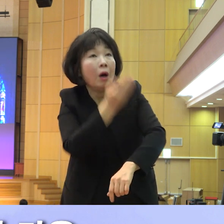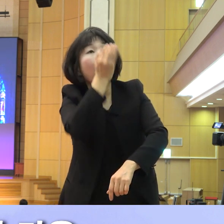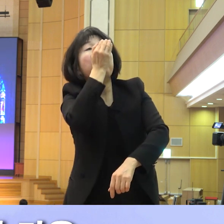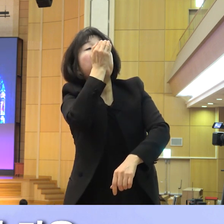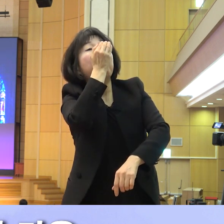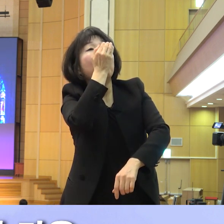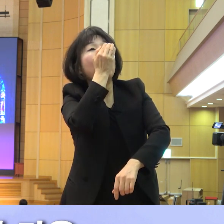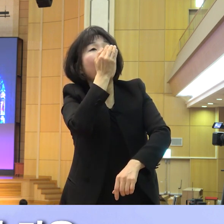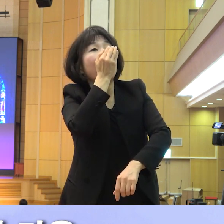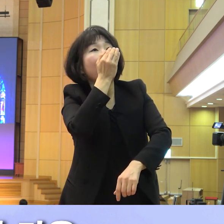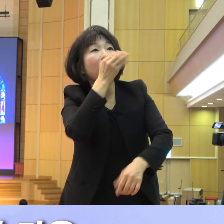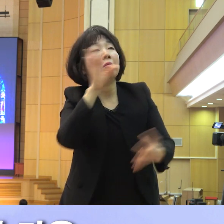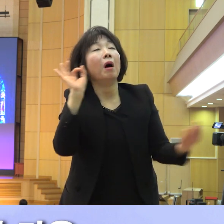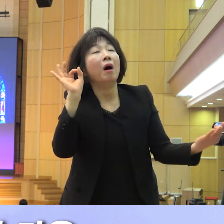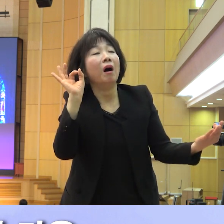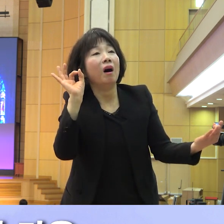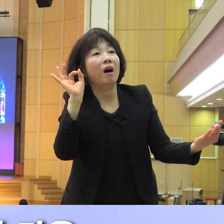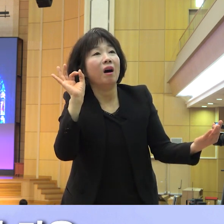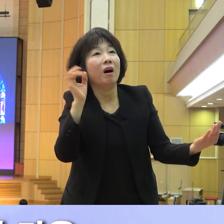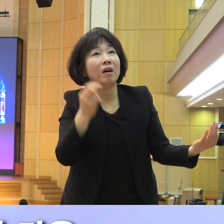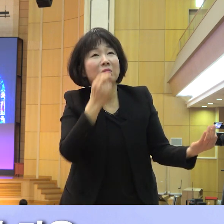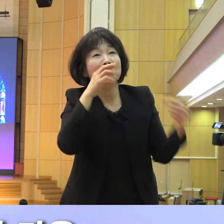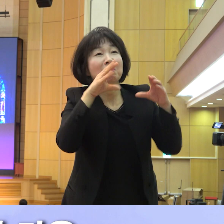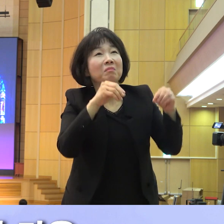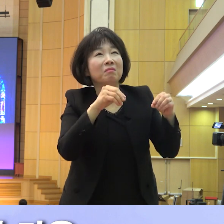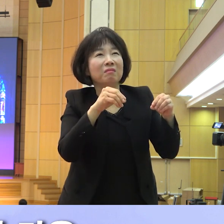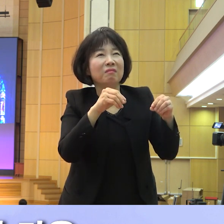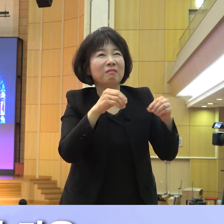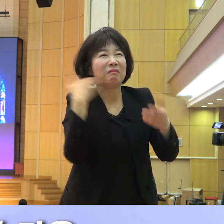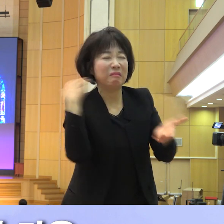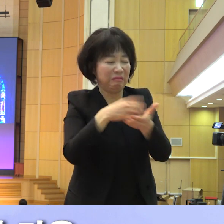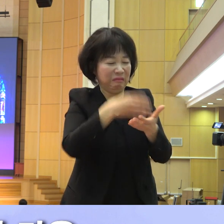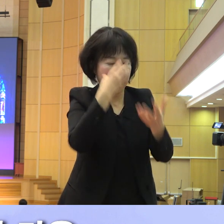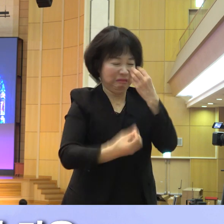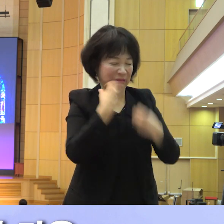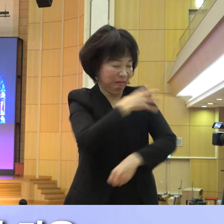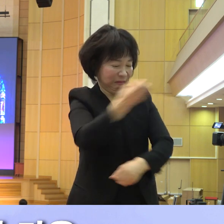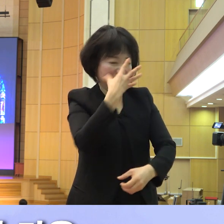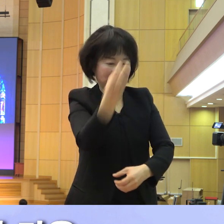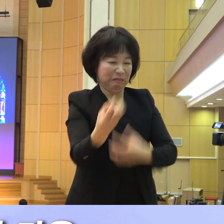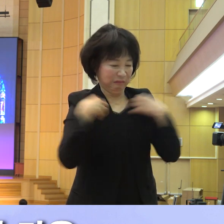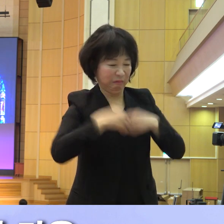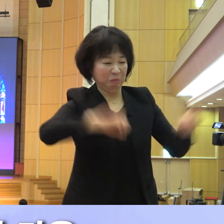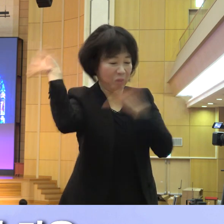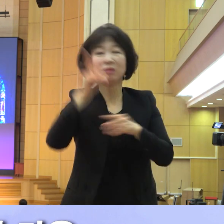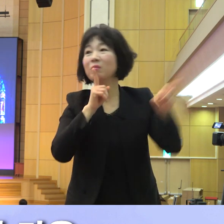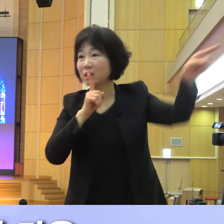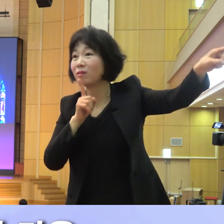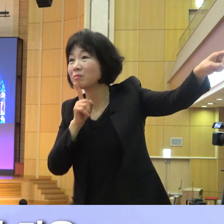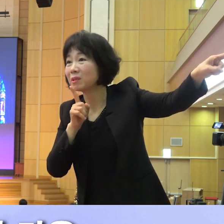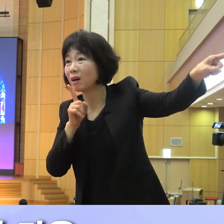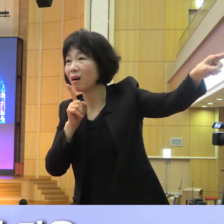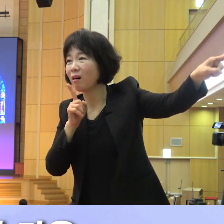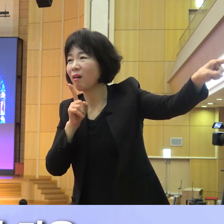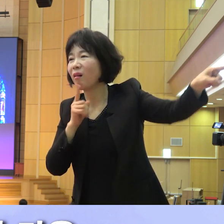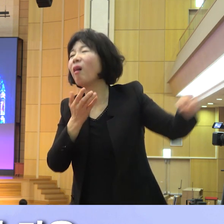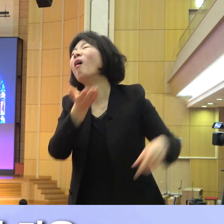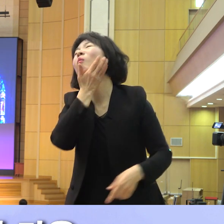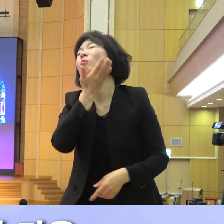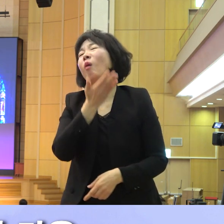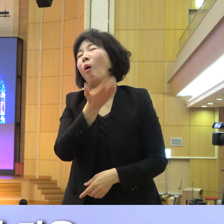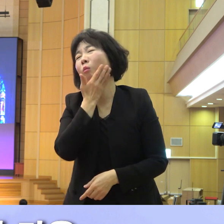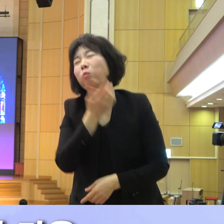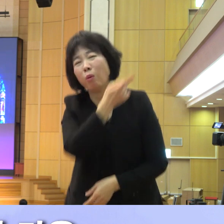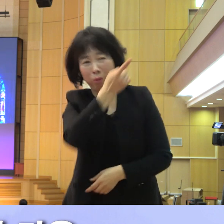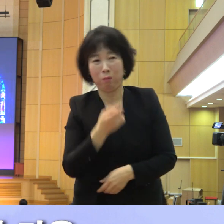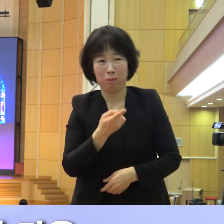끊어지면 다 빼버립니다. 죽으면 더 이상 방법도 없고 살릴 수 있는 길이 없으나